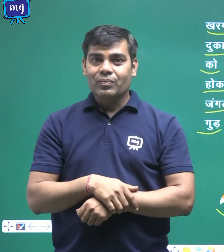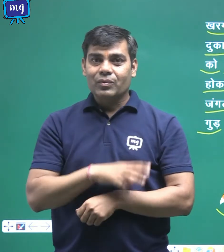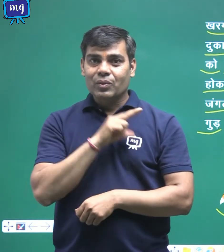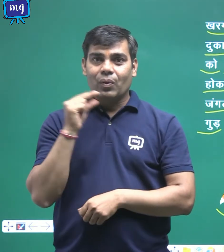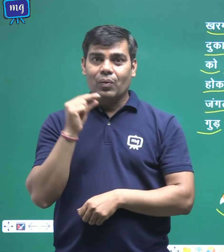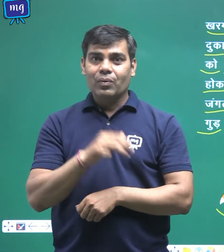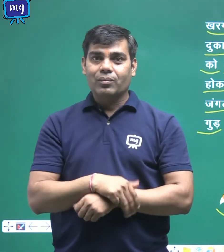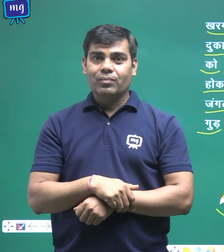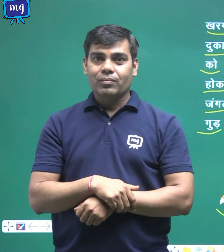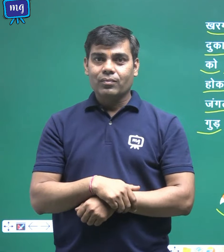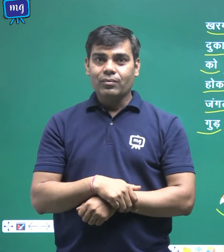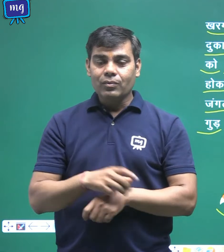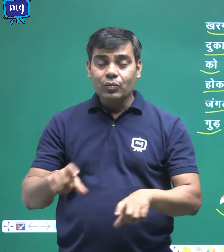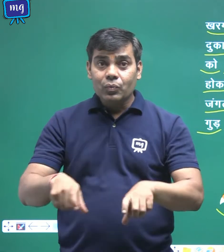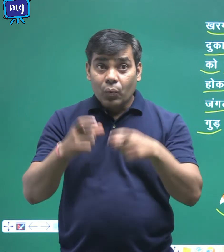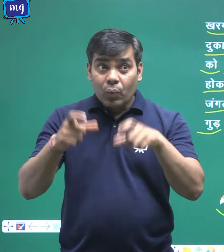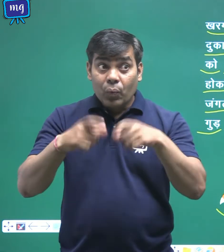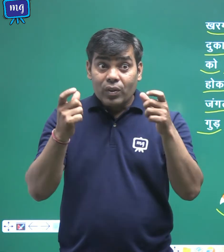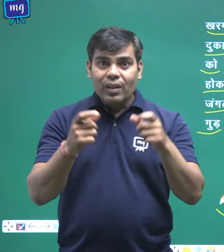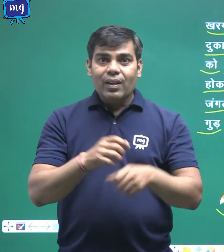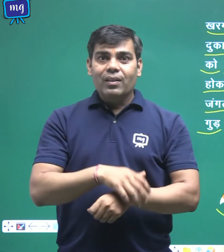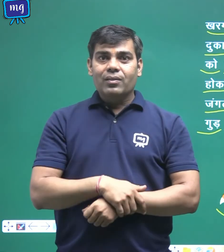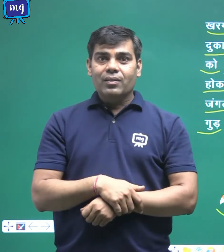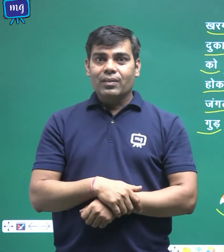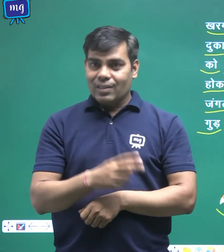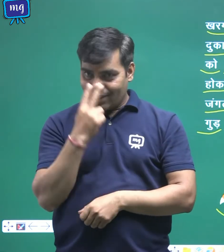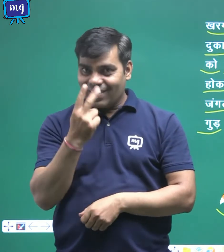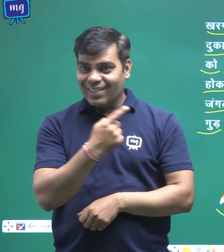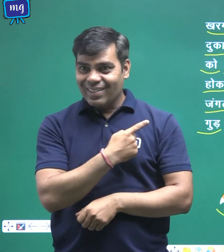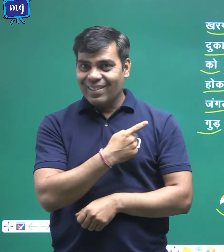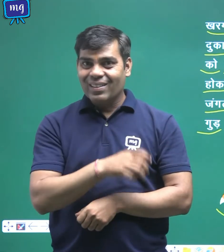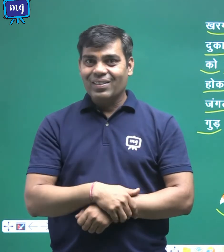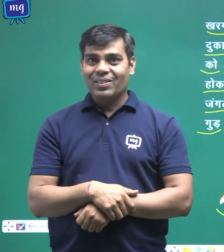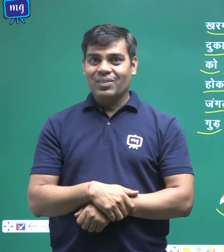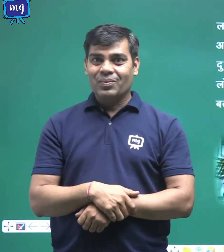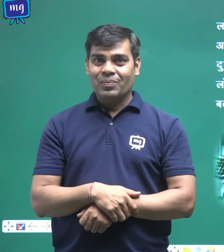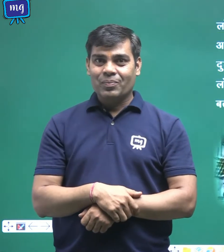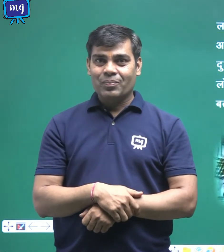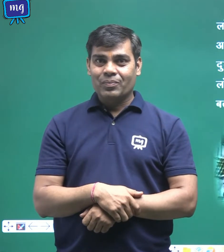और जंगल दिखाई दे रहा है।